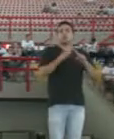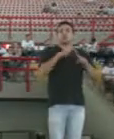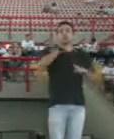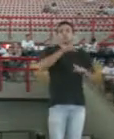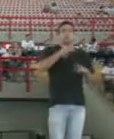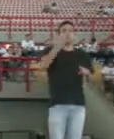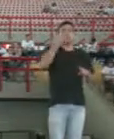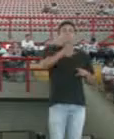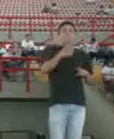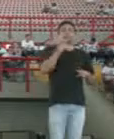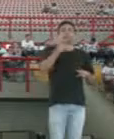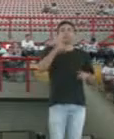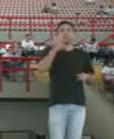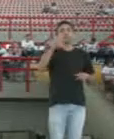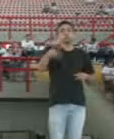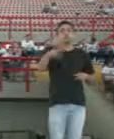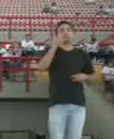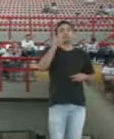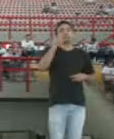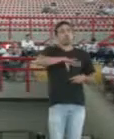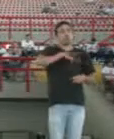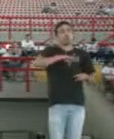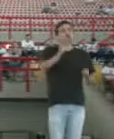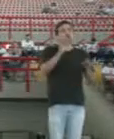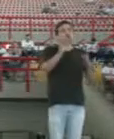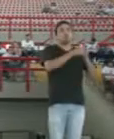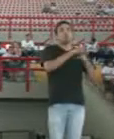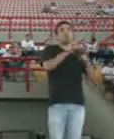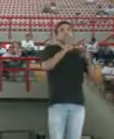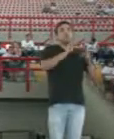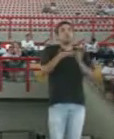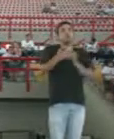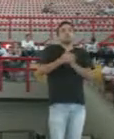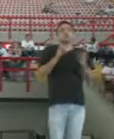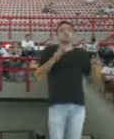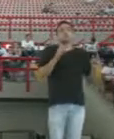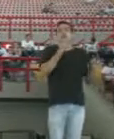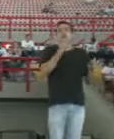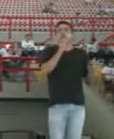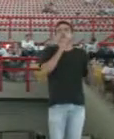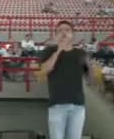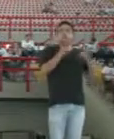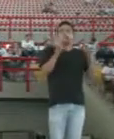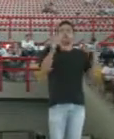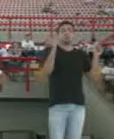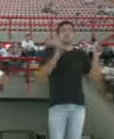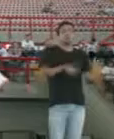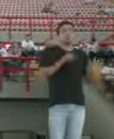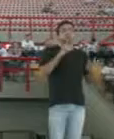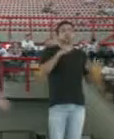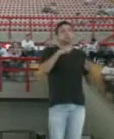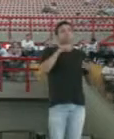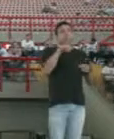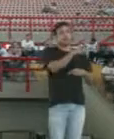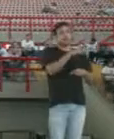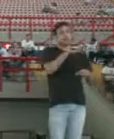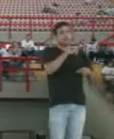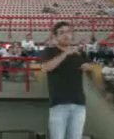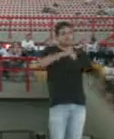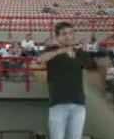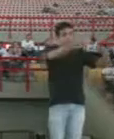estamos falando de língua portuguesa. Não é se camuflar, que é igual a se esconder. Mas se esconder com o material que tem